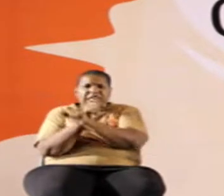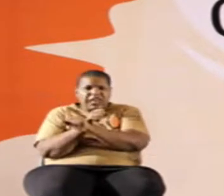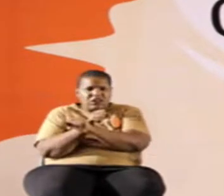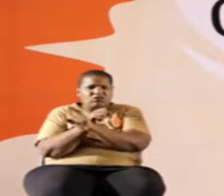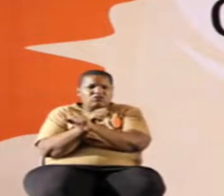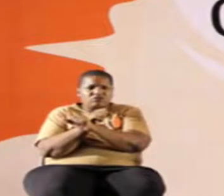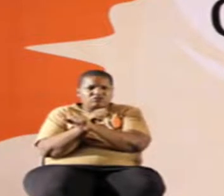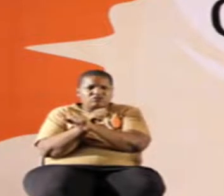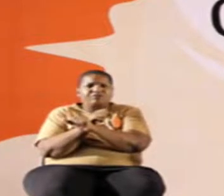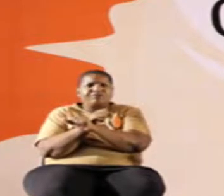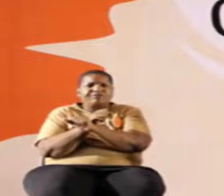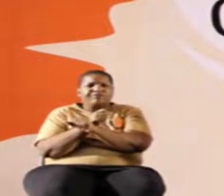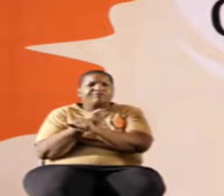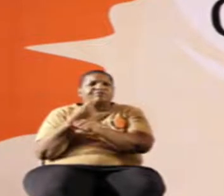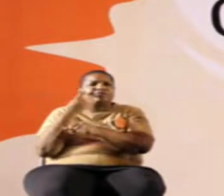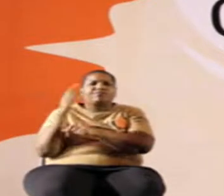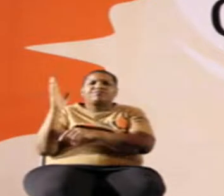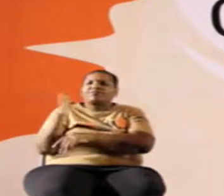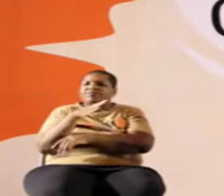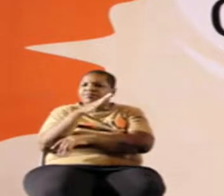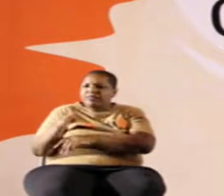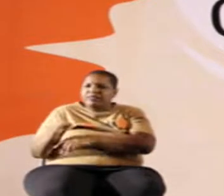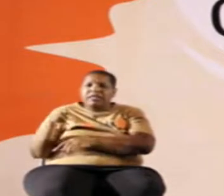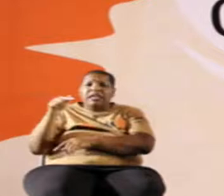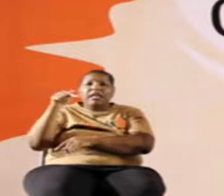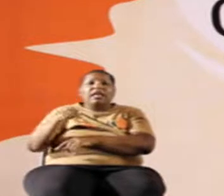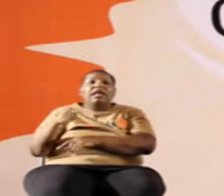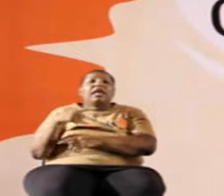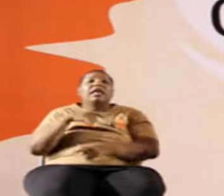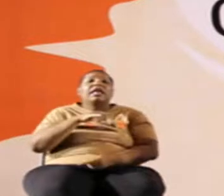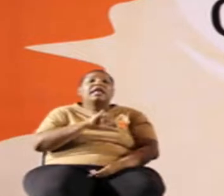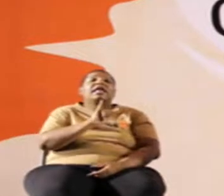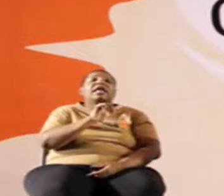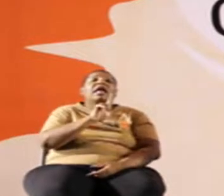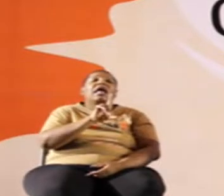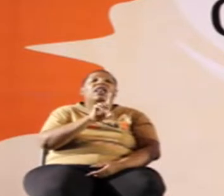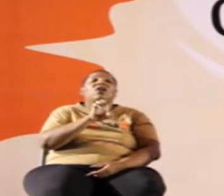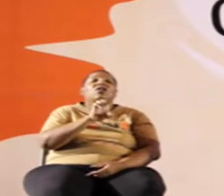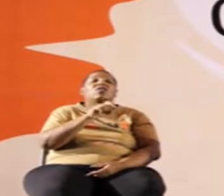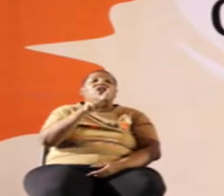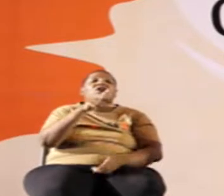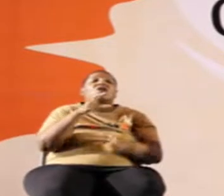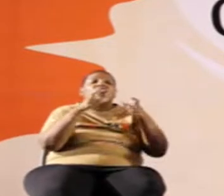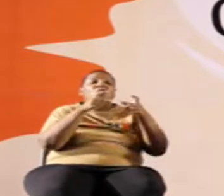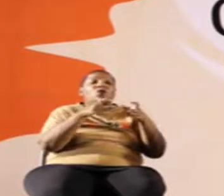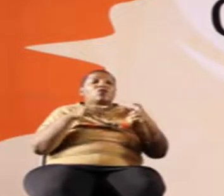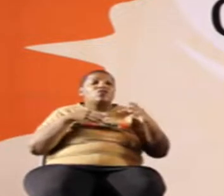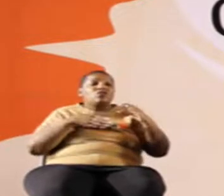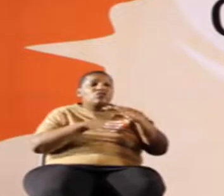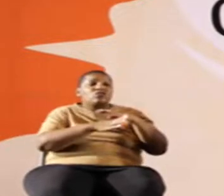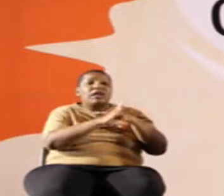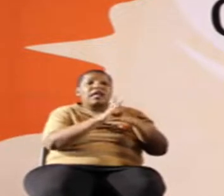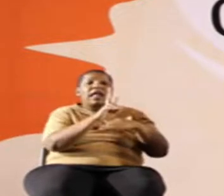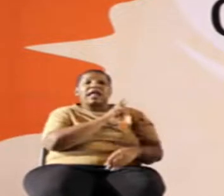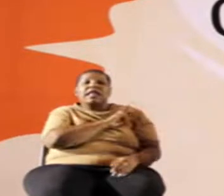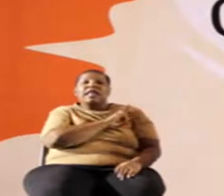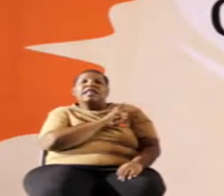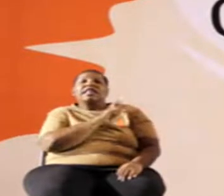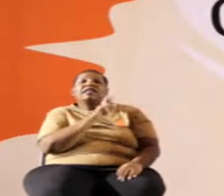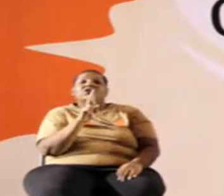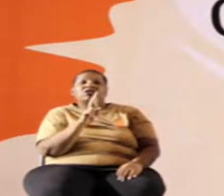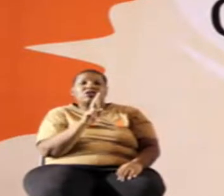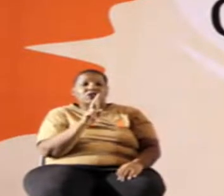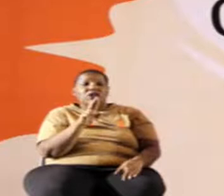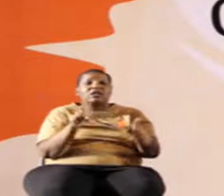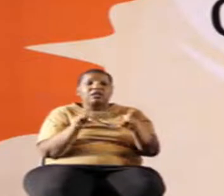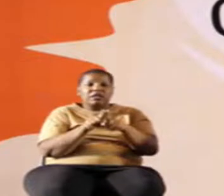foi, se tentou aniquilar aqui. E para onde que a Elodê foi? Elodê foi para dentro da religião. E Elodê